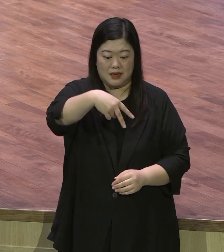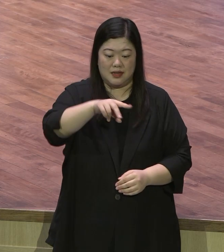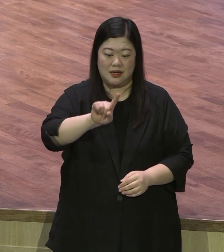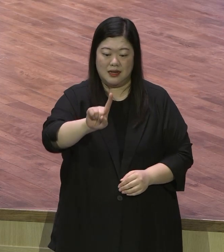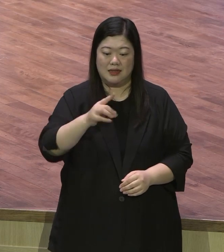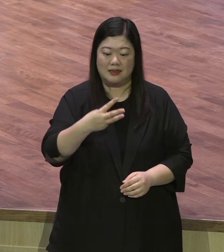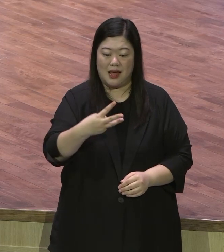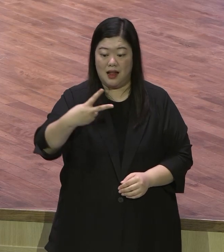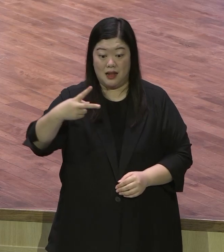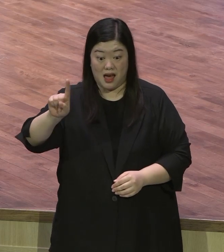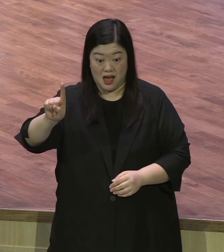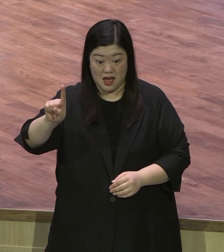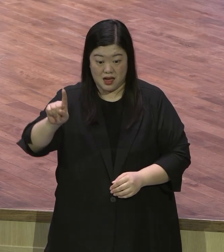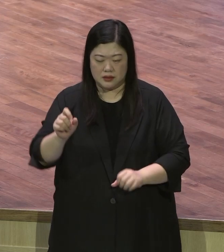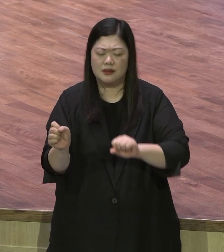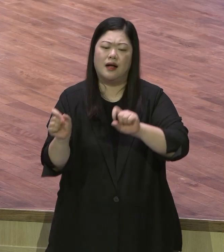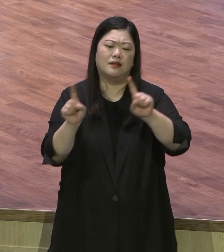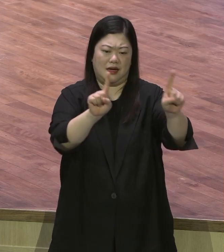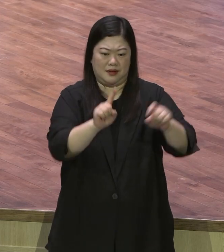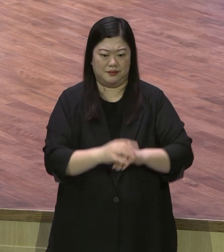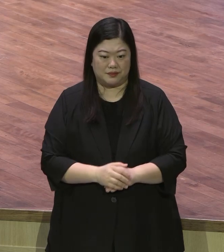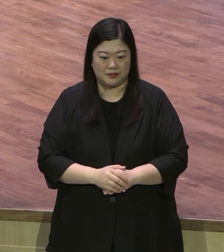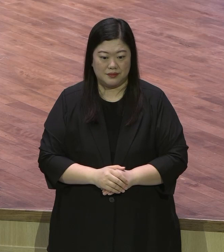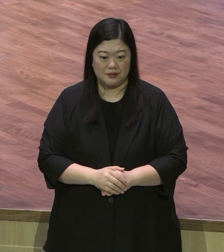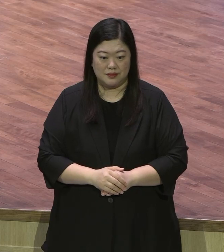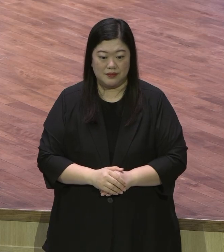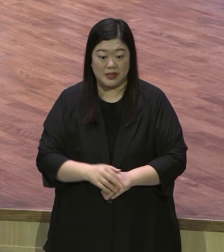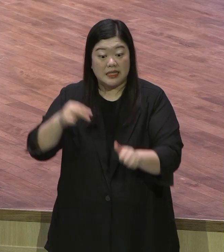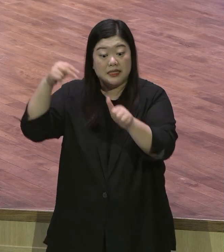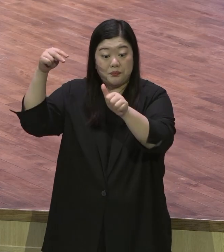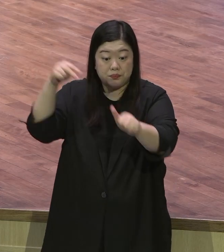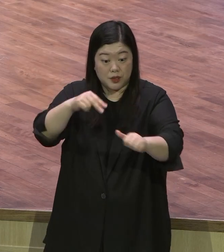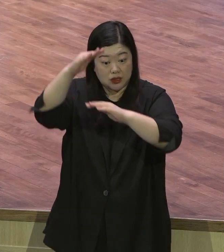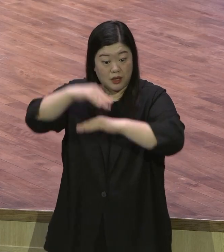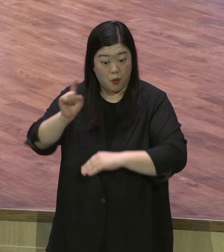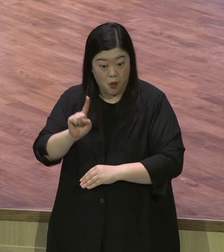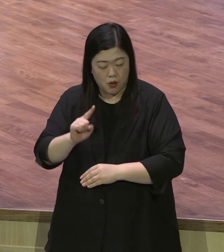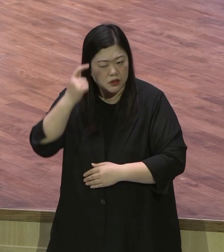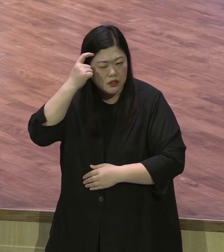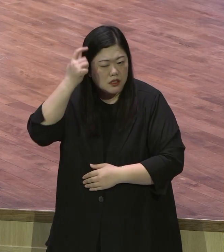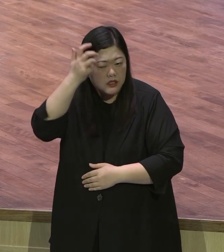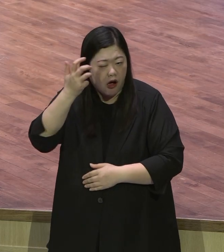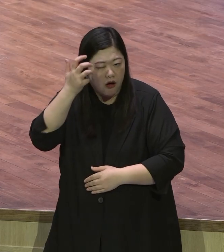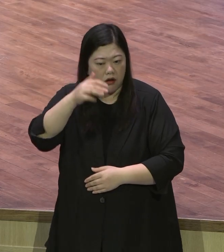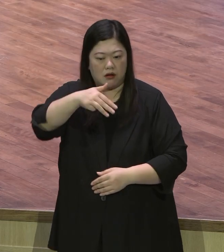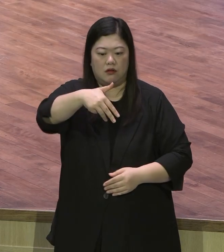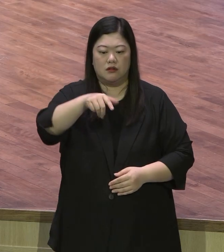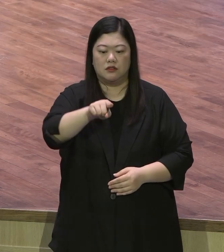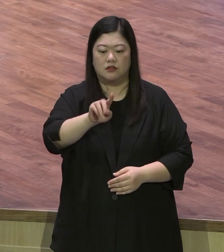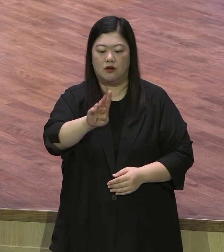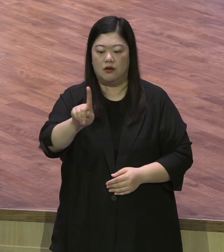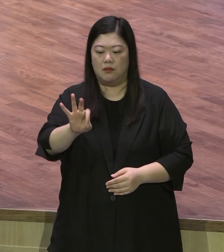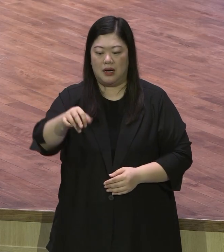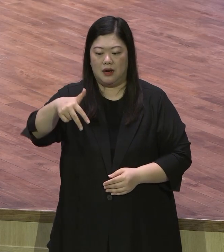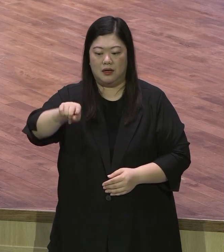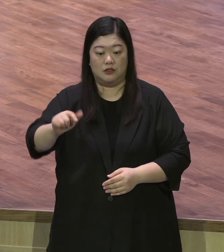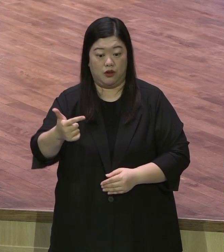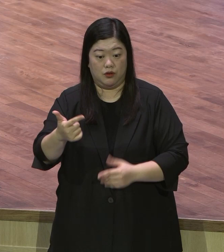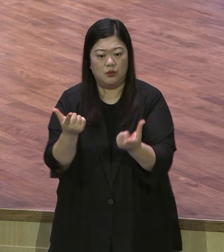것이요. 신명기 말씀을 한마디로 말하면 영적 처방전이에요. 영적 처방전.